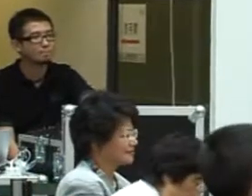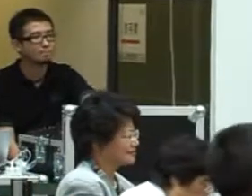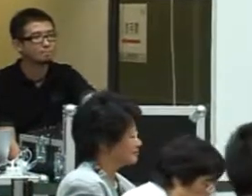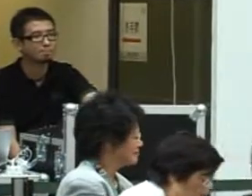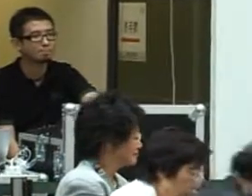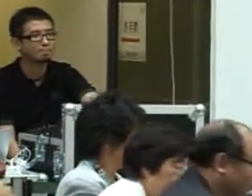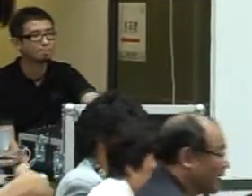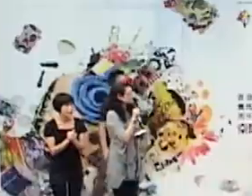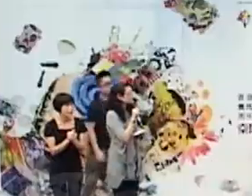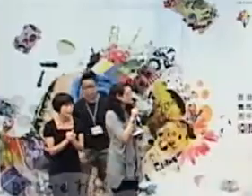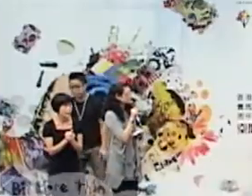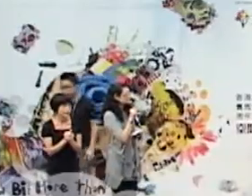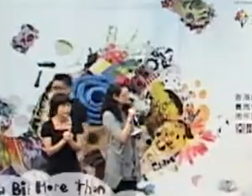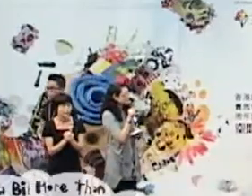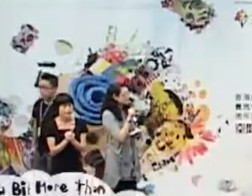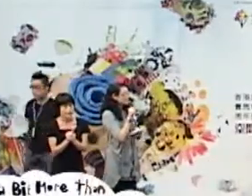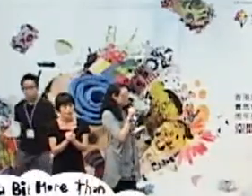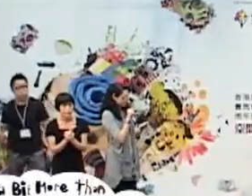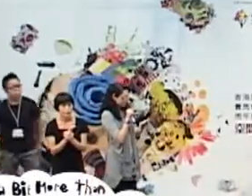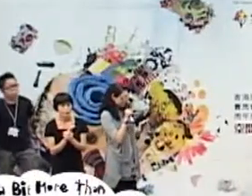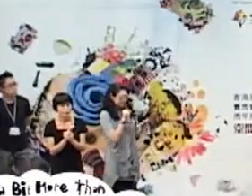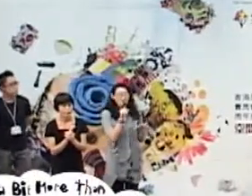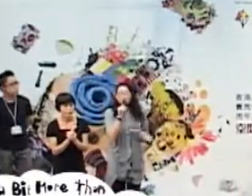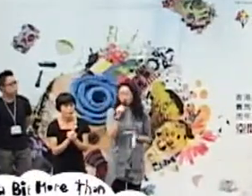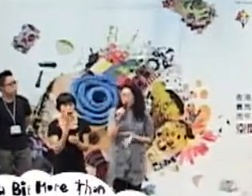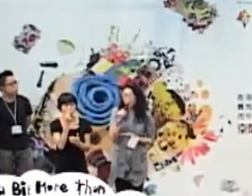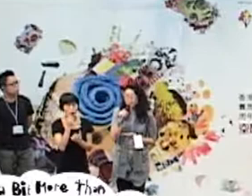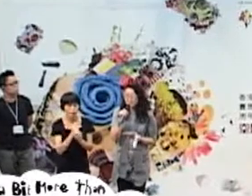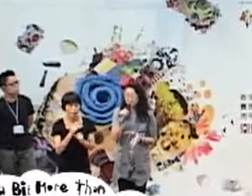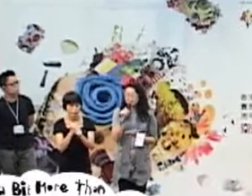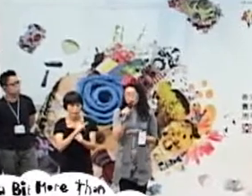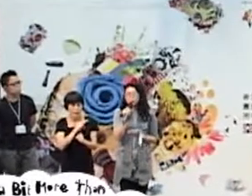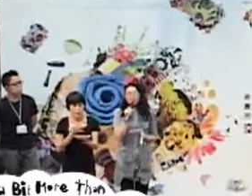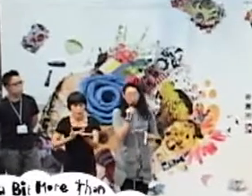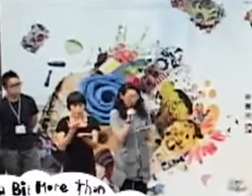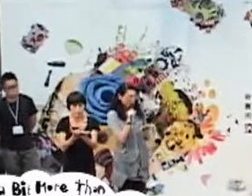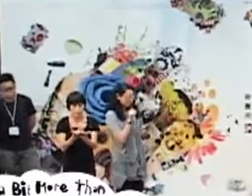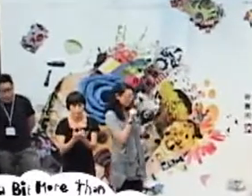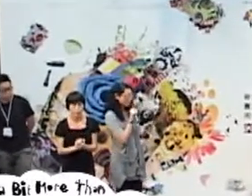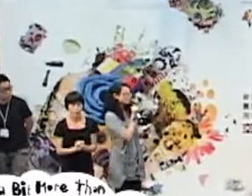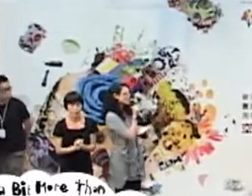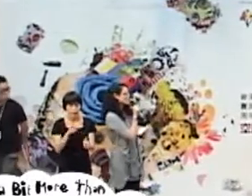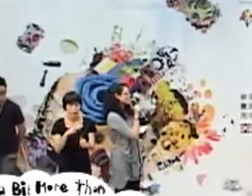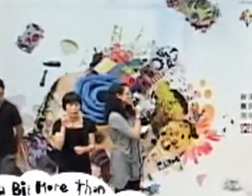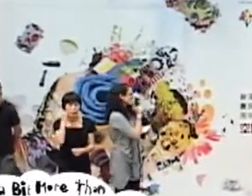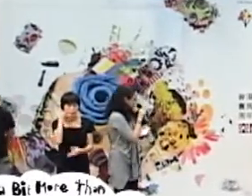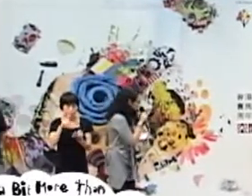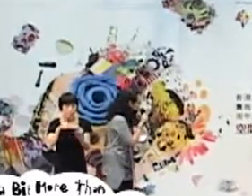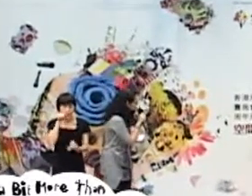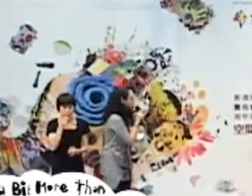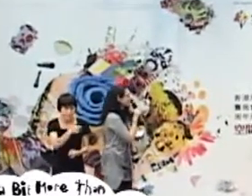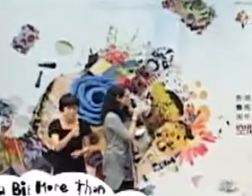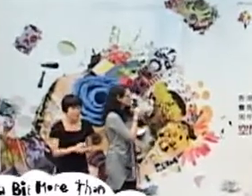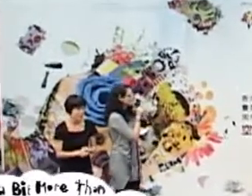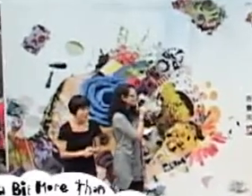位主禮嘉賓上台就座。先請喺慈善事務執行總監蘇章德先生為我哋致